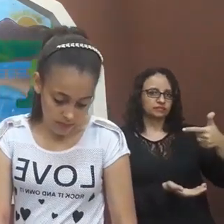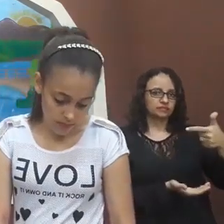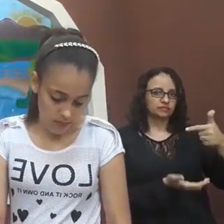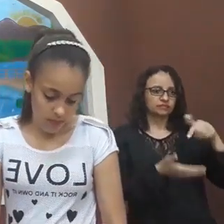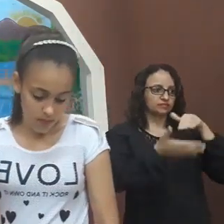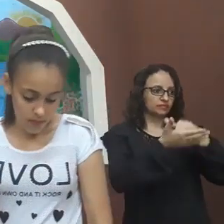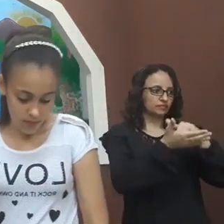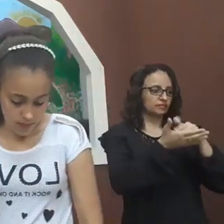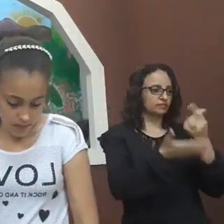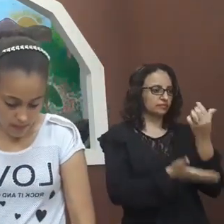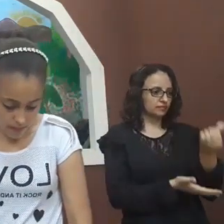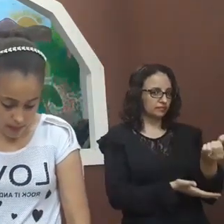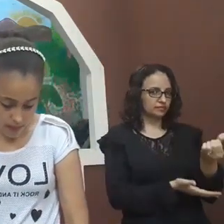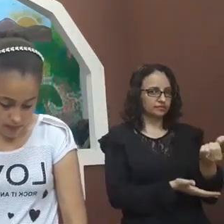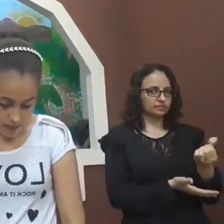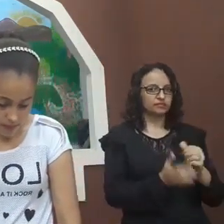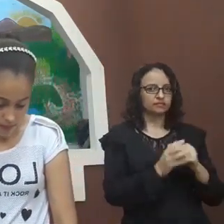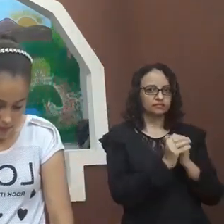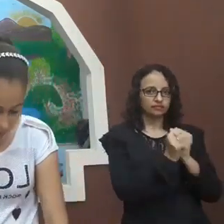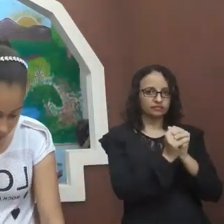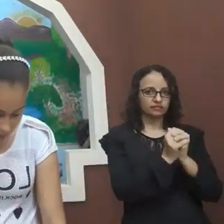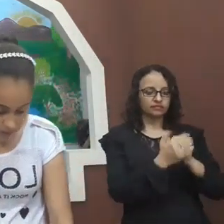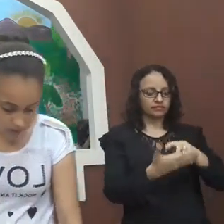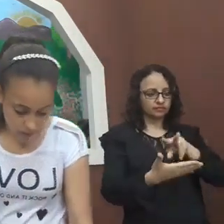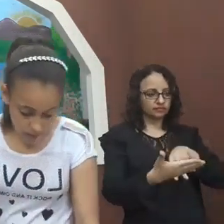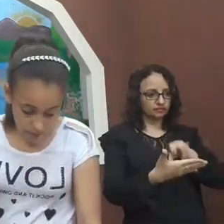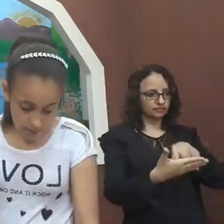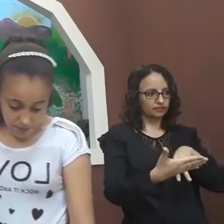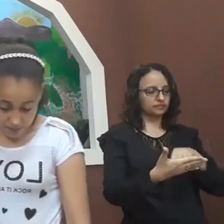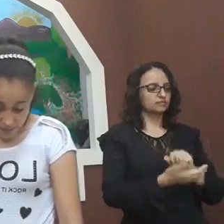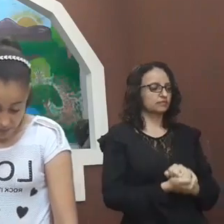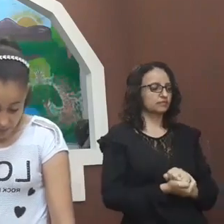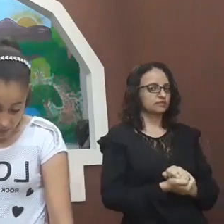ao 16. Amém? Vamos ler aqui, Monique.